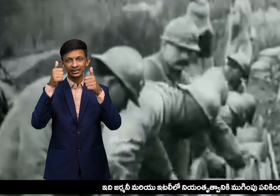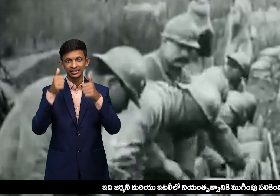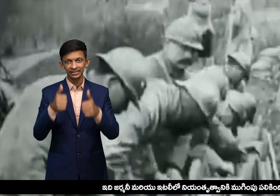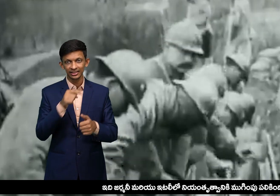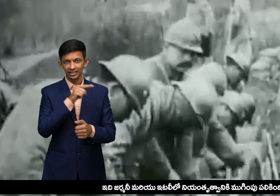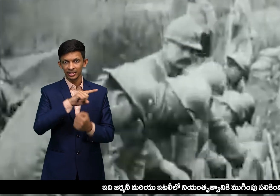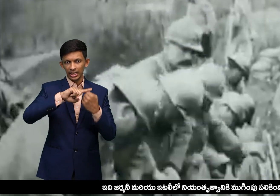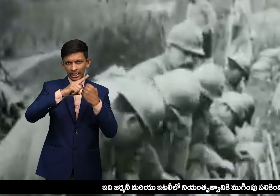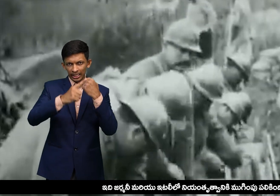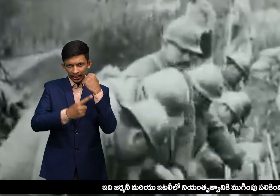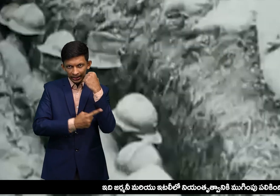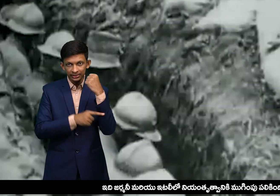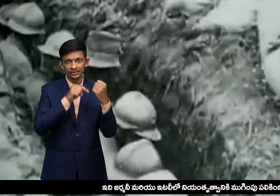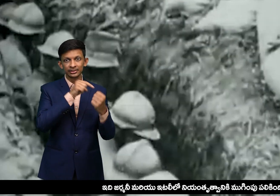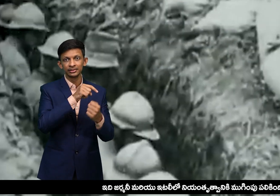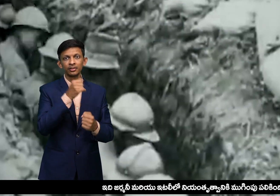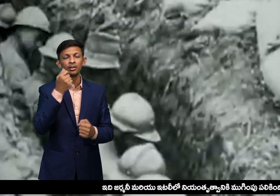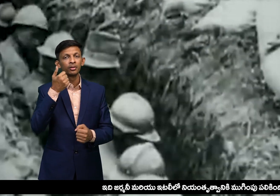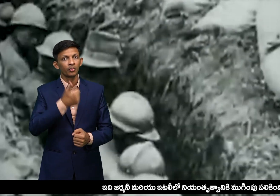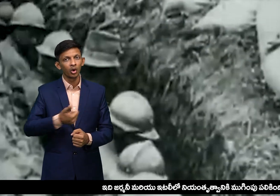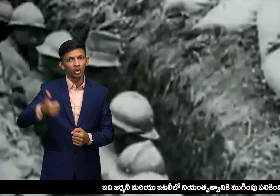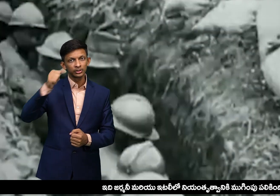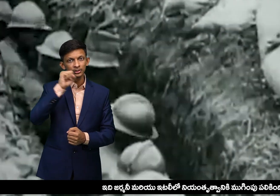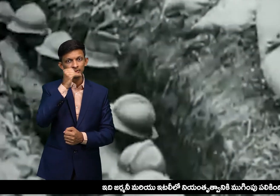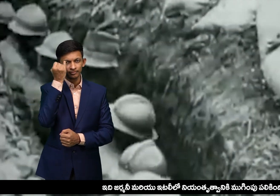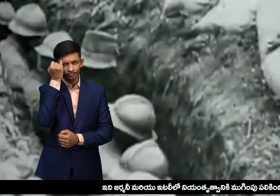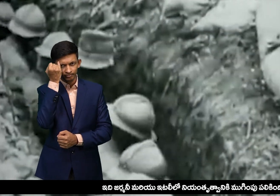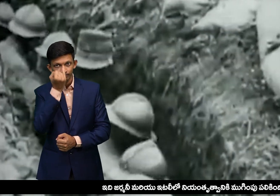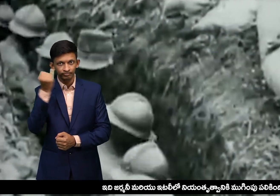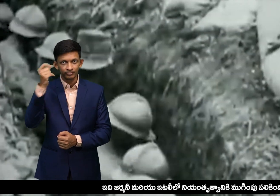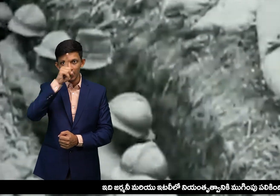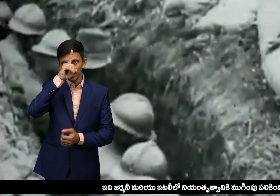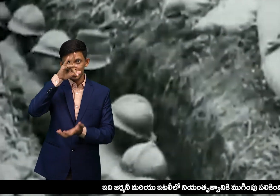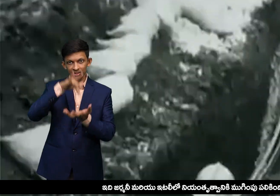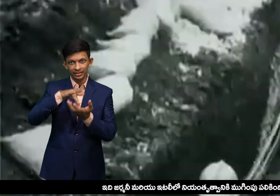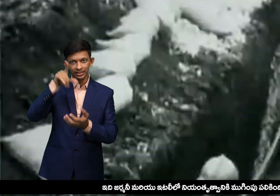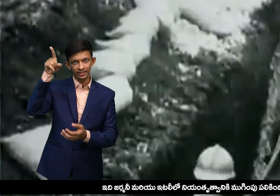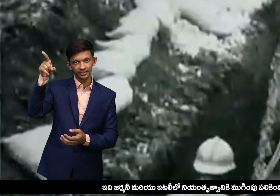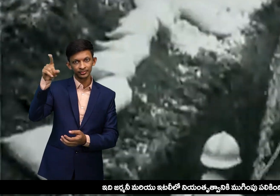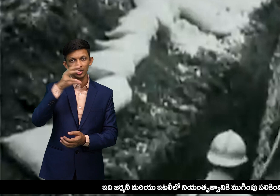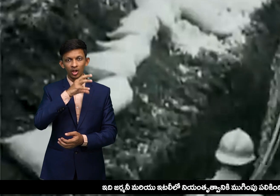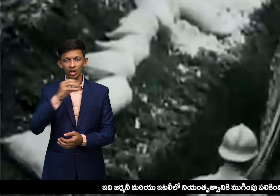ఇది జర్మనీ మరియు ఇటలీలో నియంతృత్వానికి ముగింపు పలికింది.